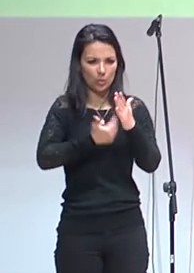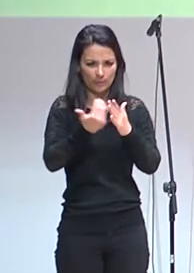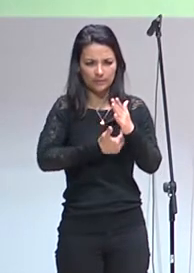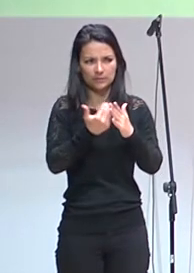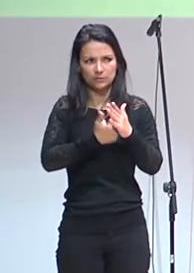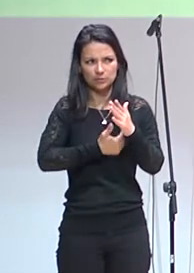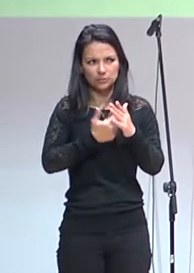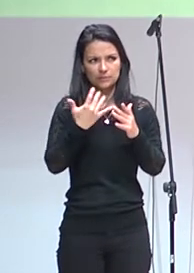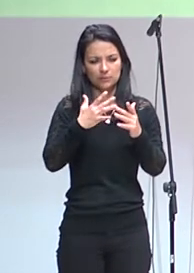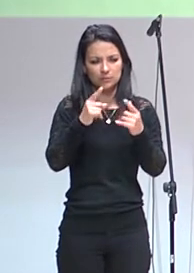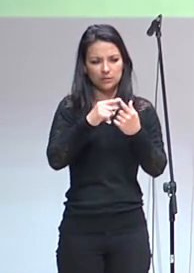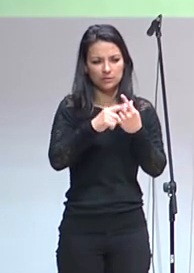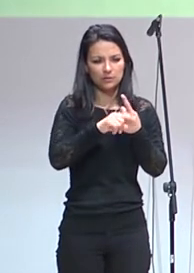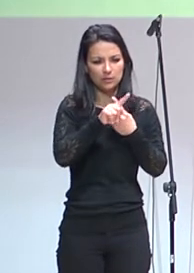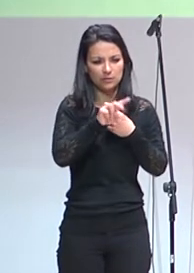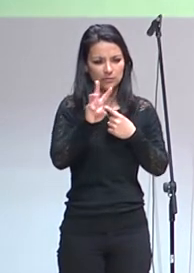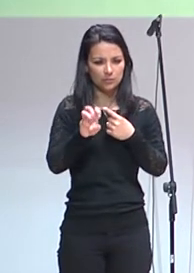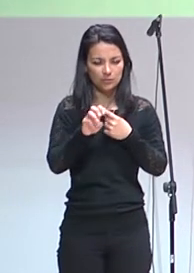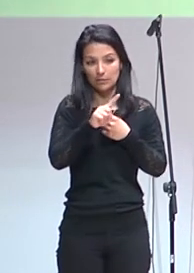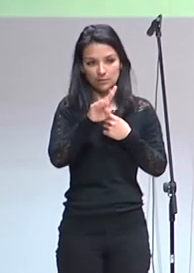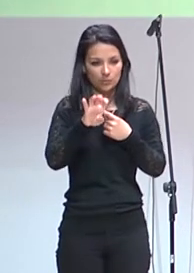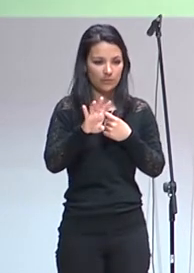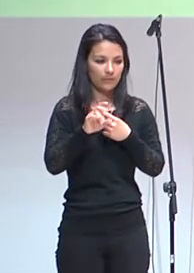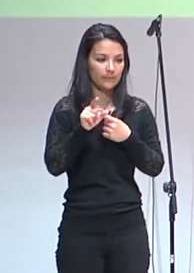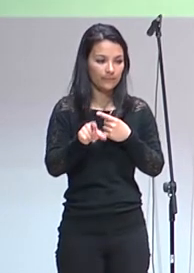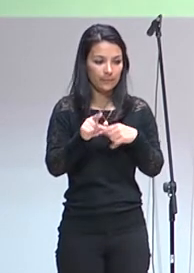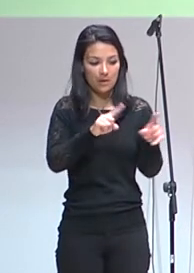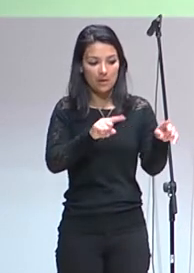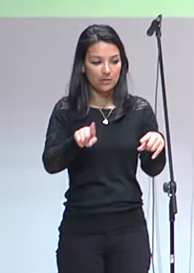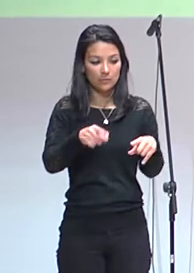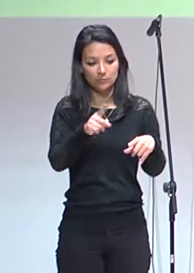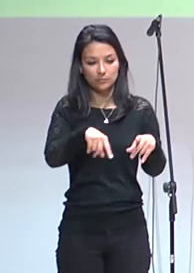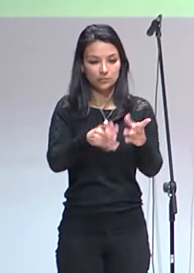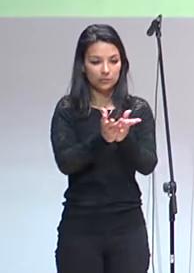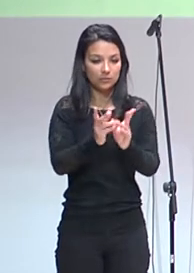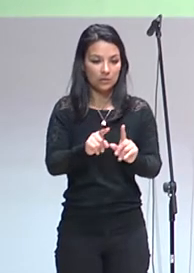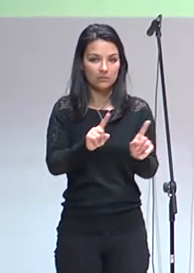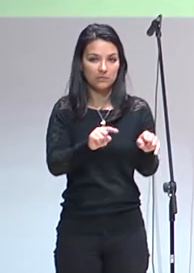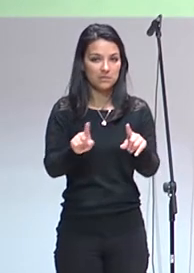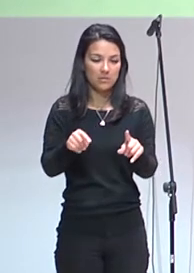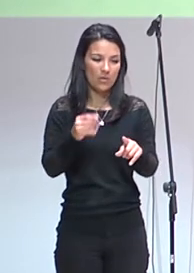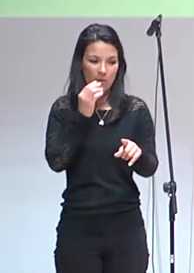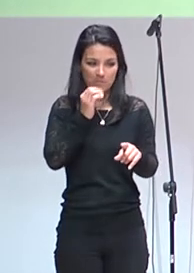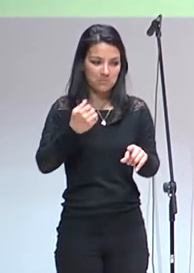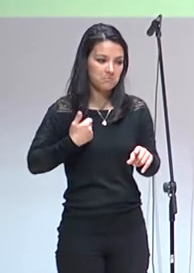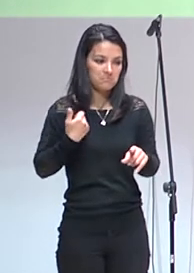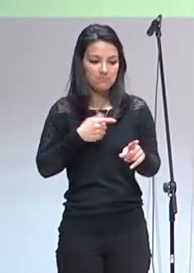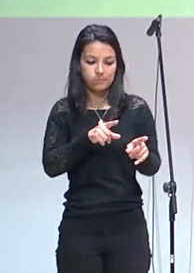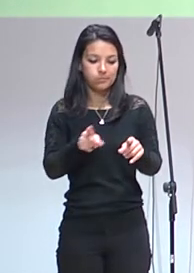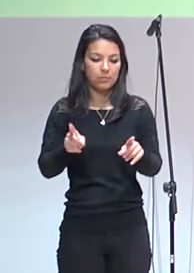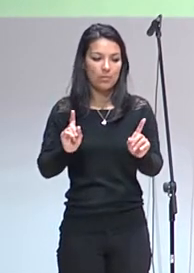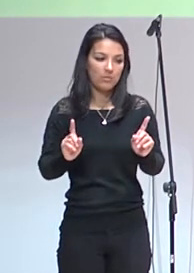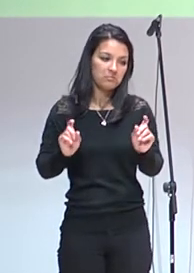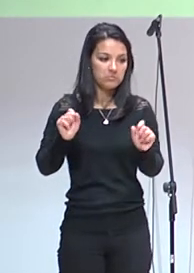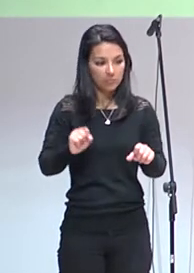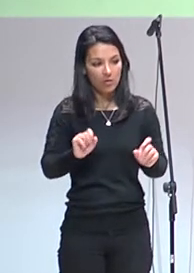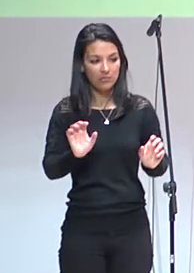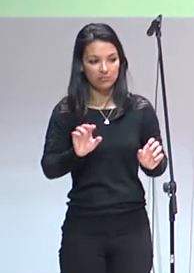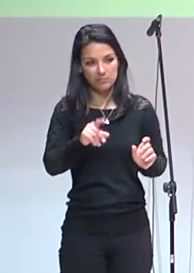siglo XIX, los chicos entonces pudieron corroborar algunas cosas de las gacetas